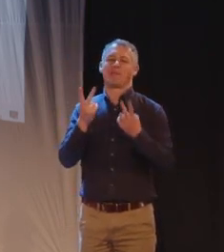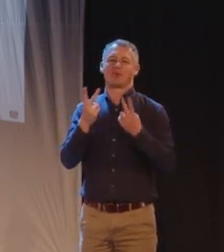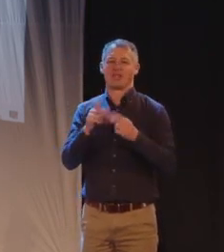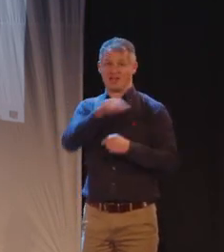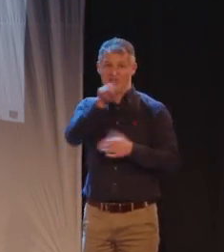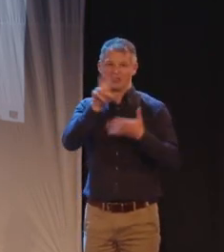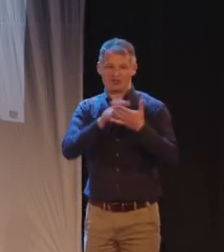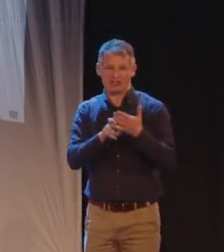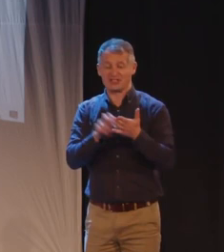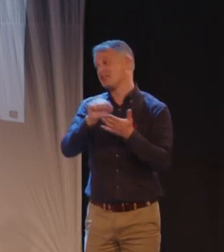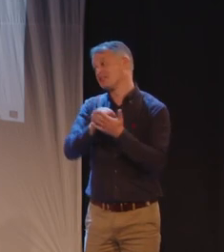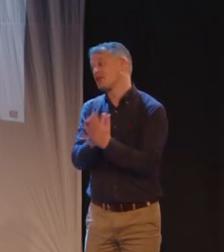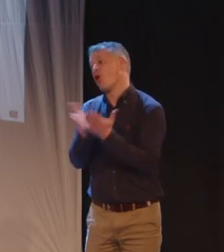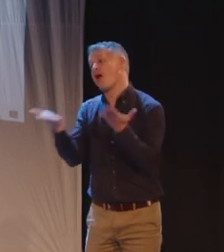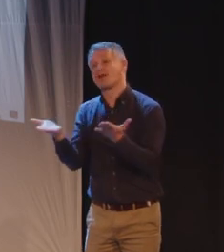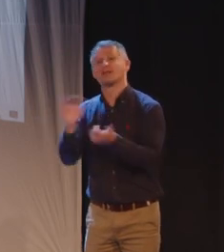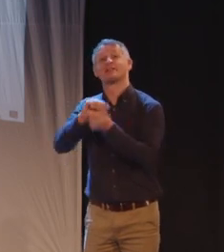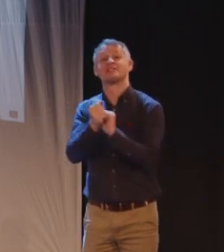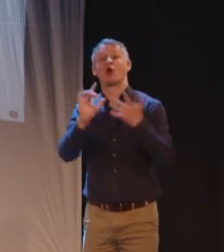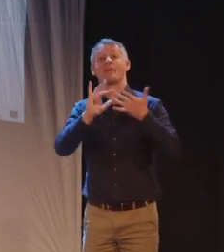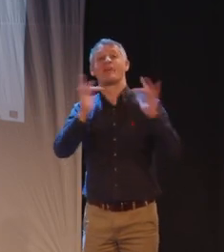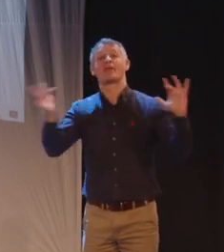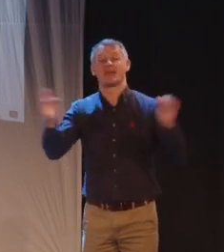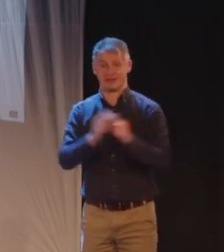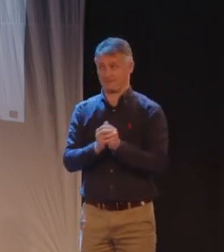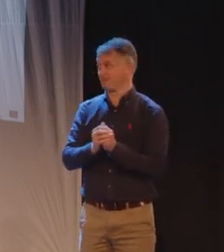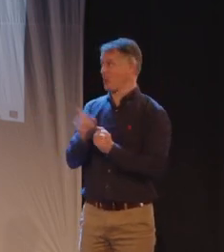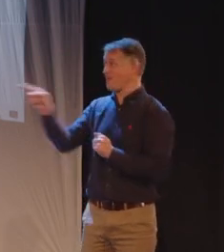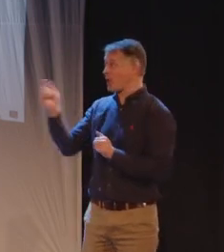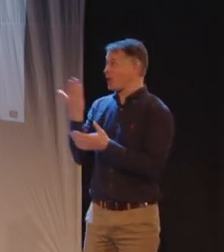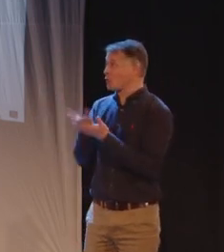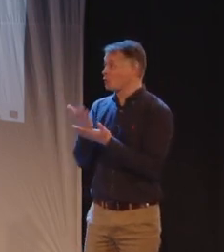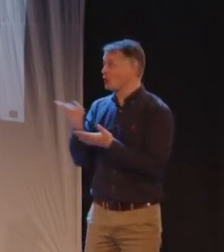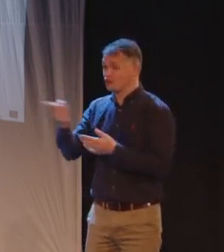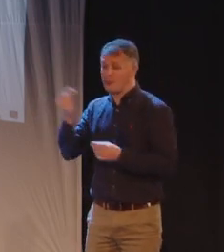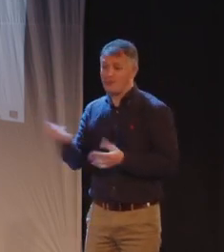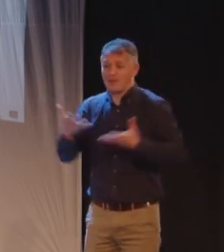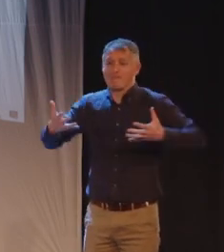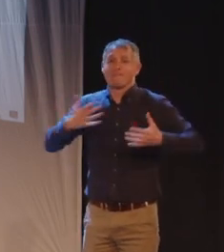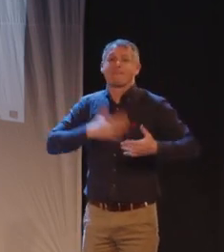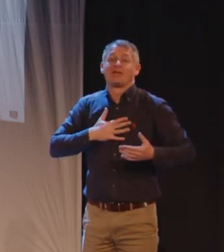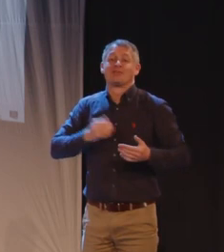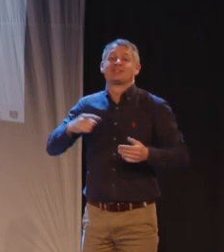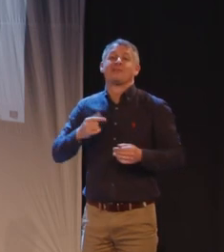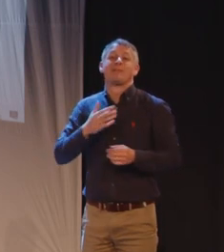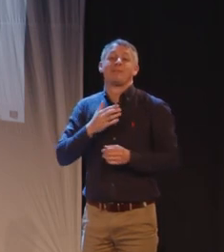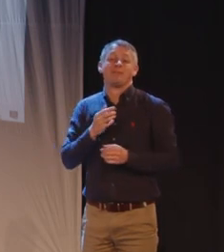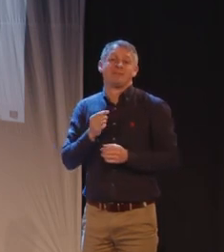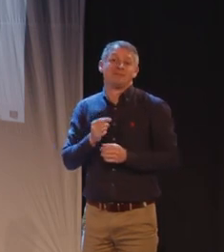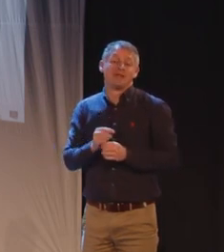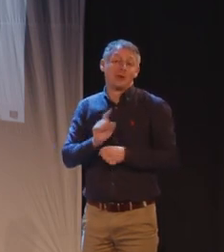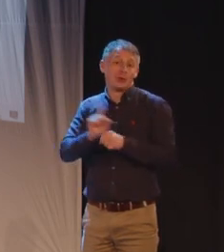să citiți poveștile astea. Pentru mine cea mai mare plăcere ar fi să vă placă și cea mai mare mulțumire.